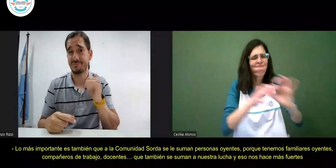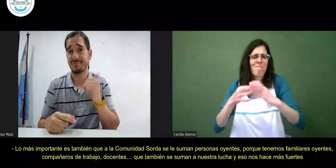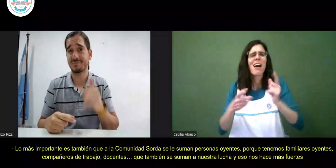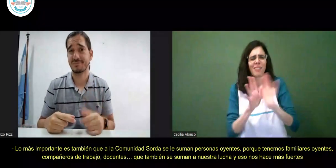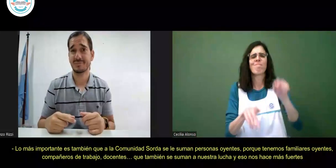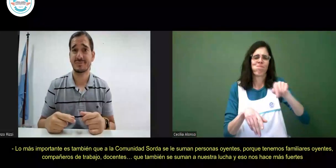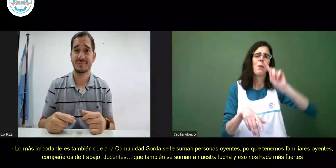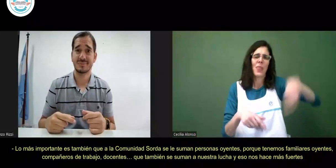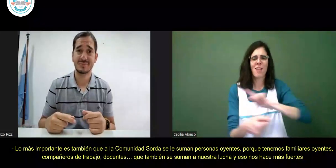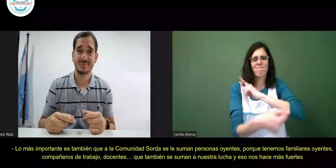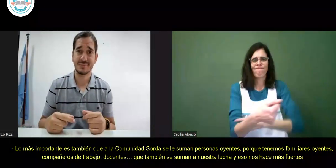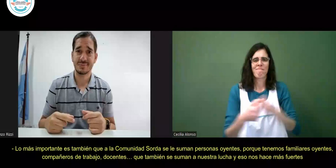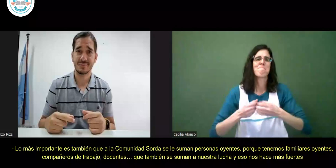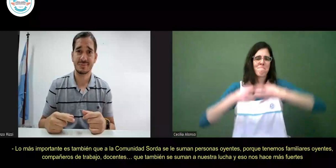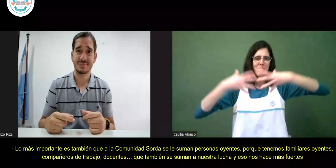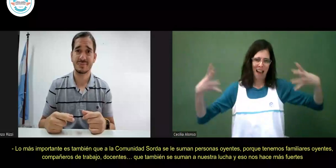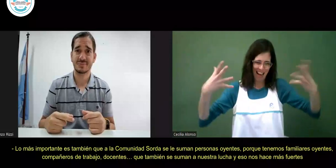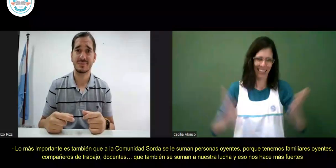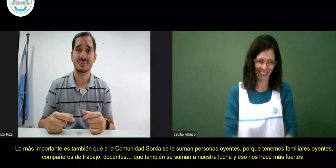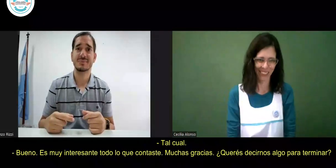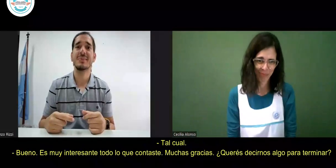lucha y eso nos hace más fuertes.